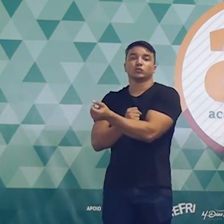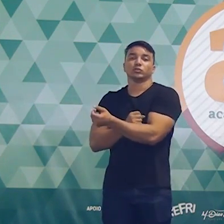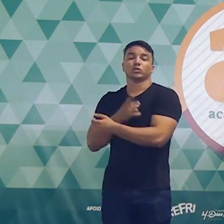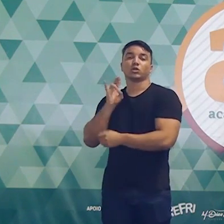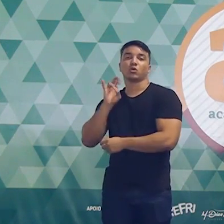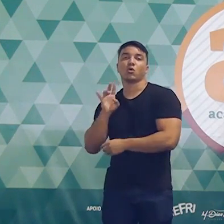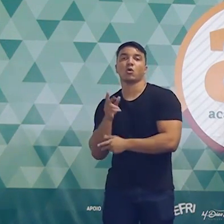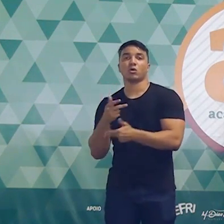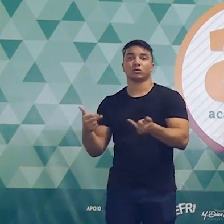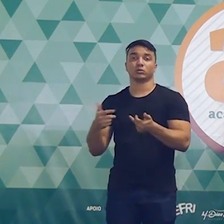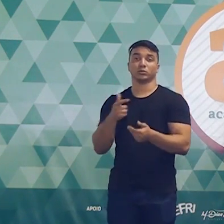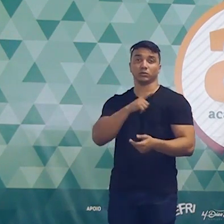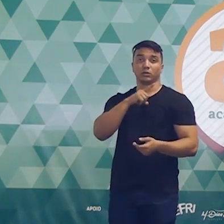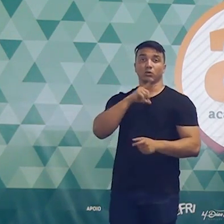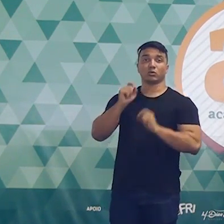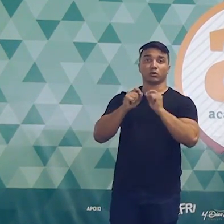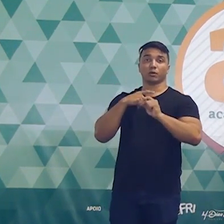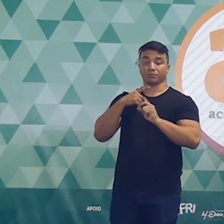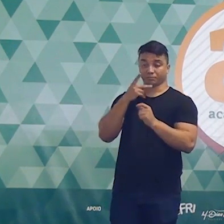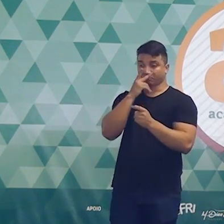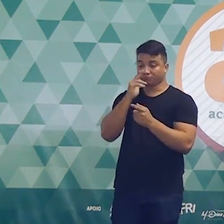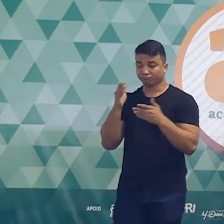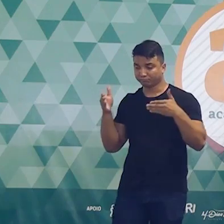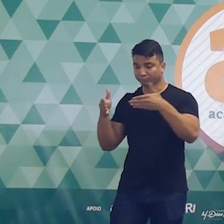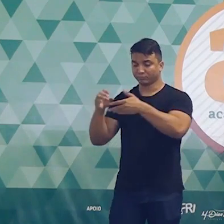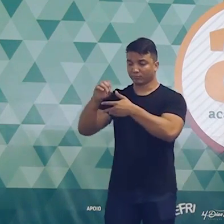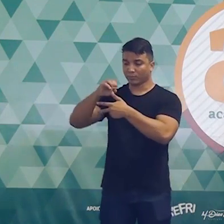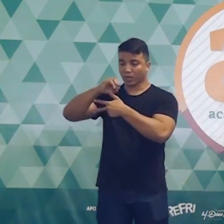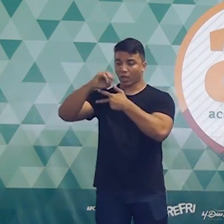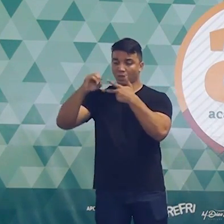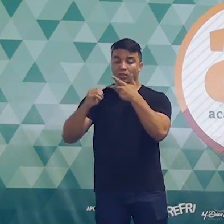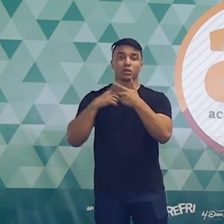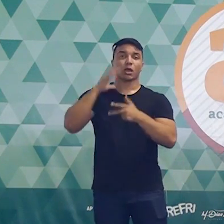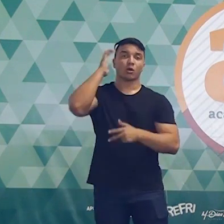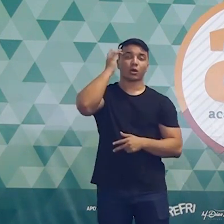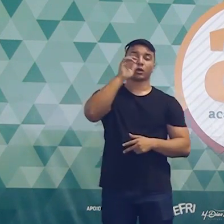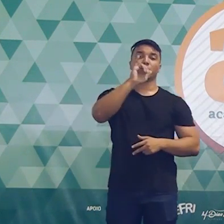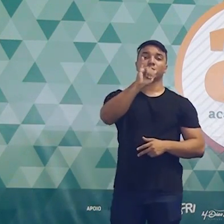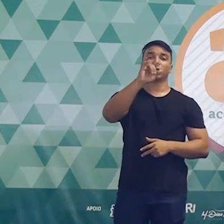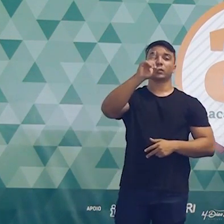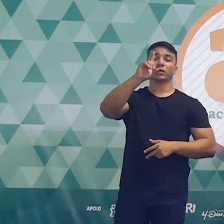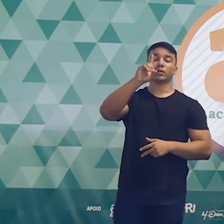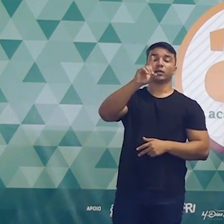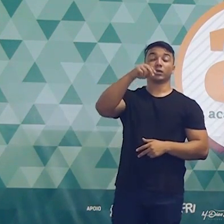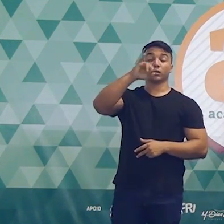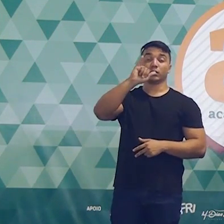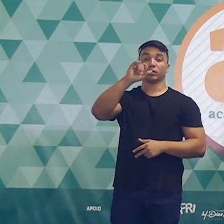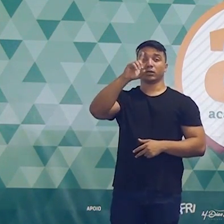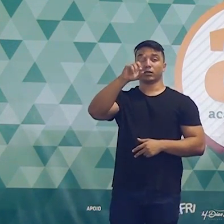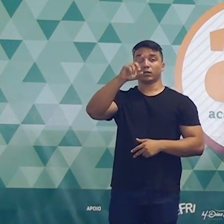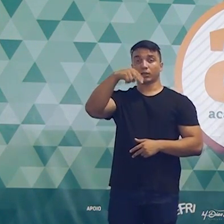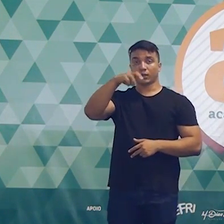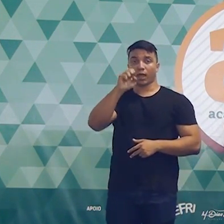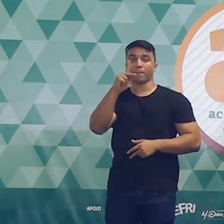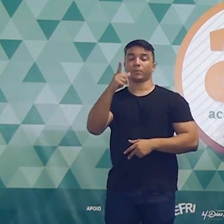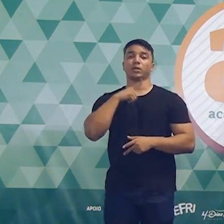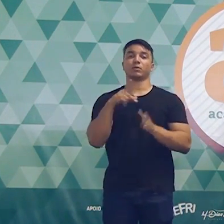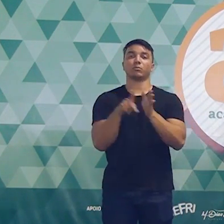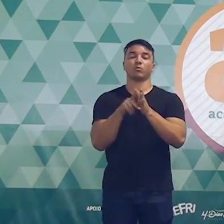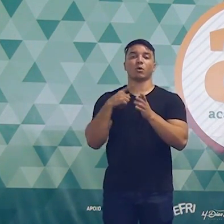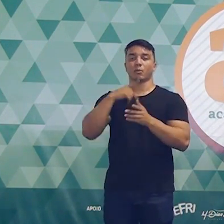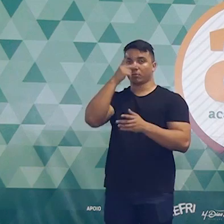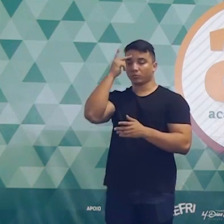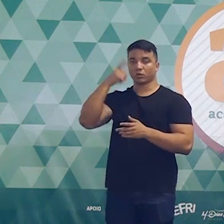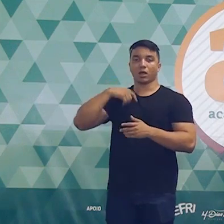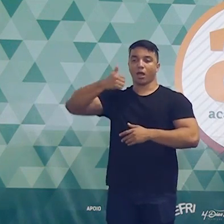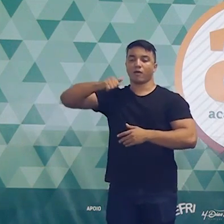ela é contemplada no Enem, o que é que o INEP, o que é que o Ministério da Educação, o que é que os avaliadores da VUNESP,